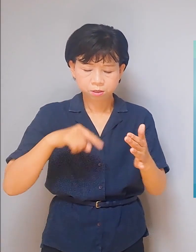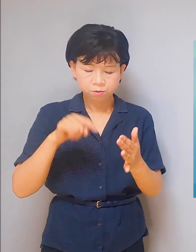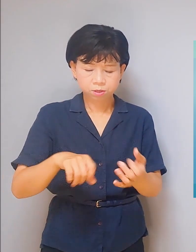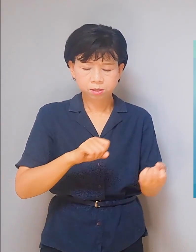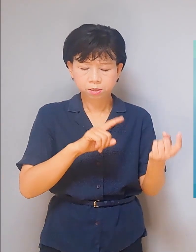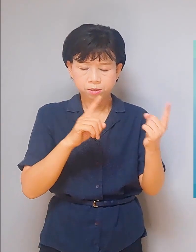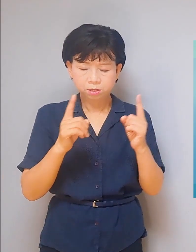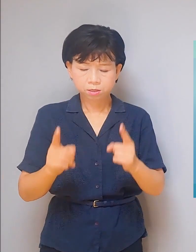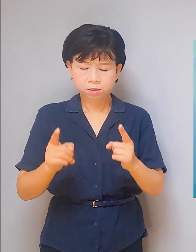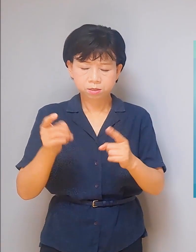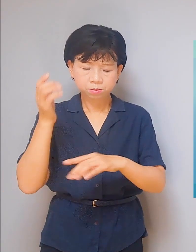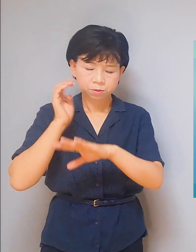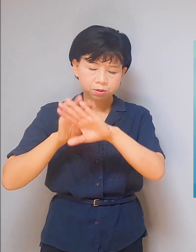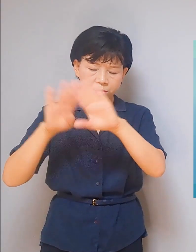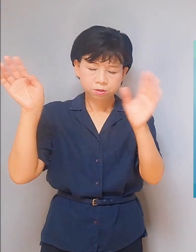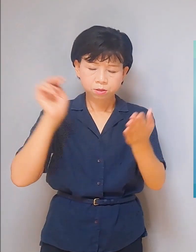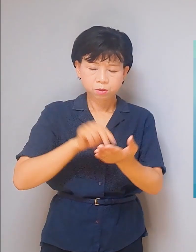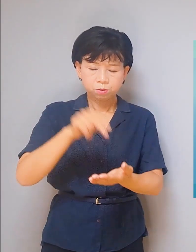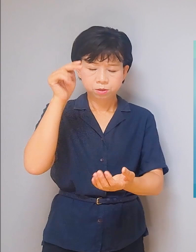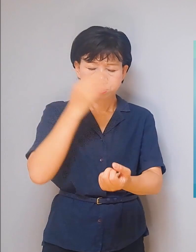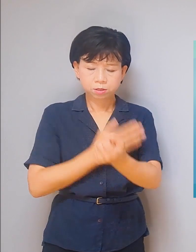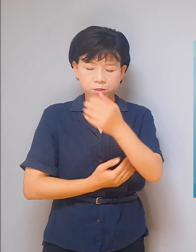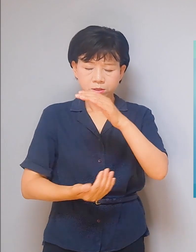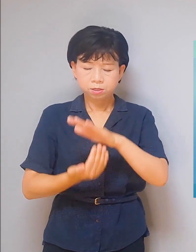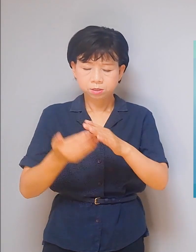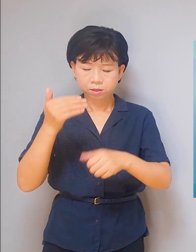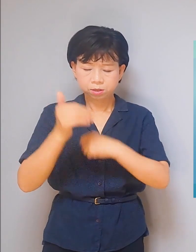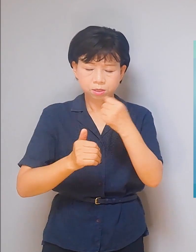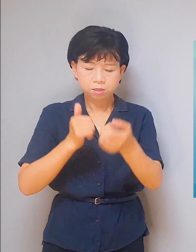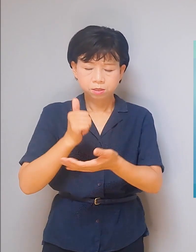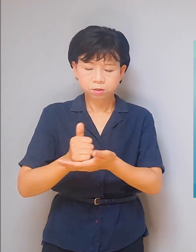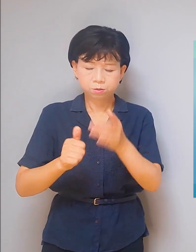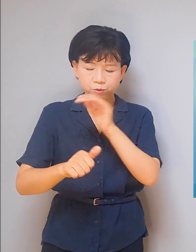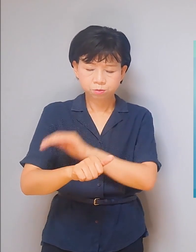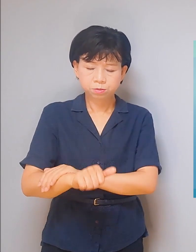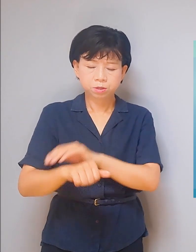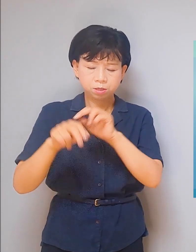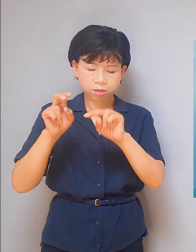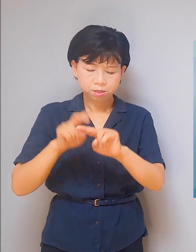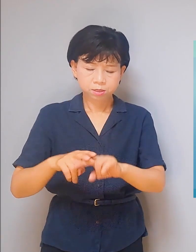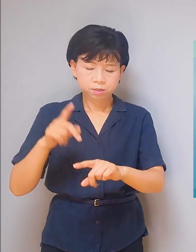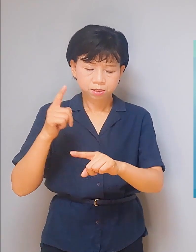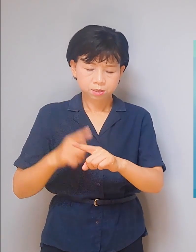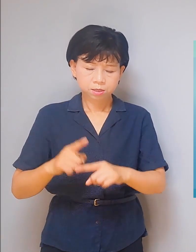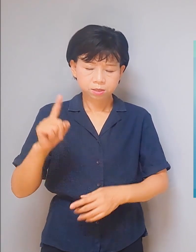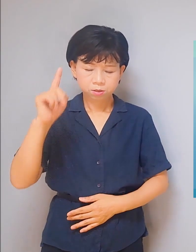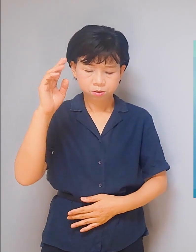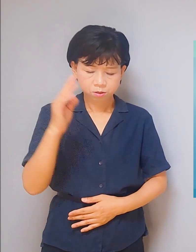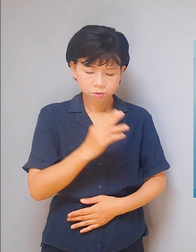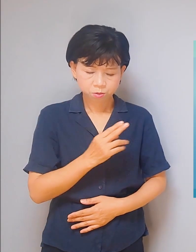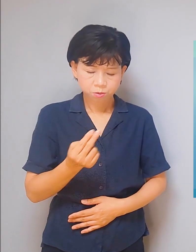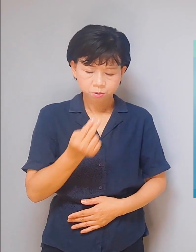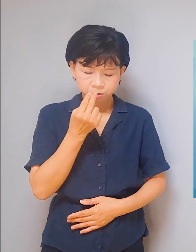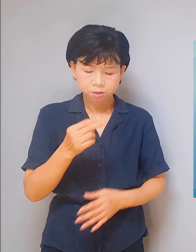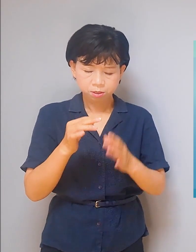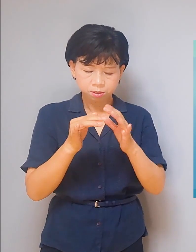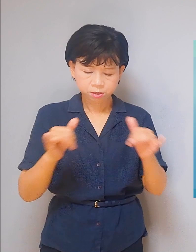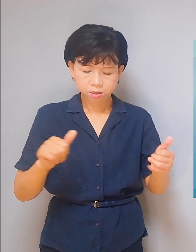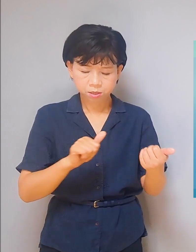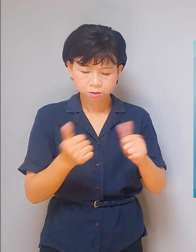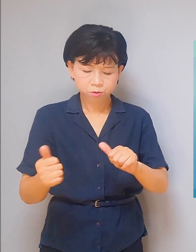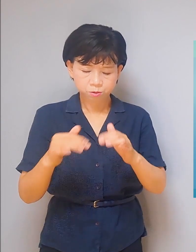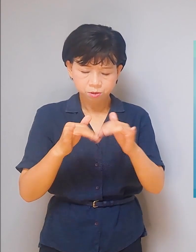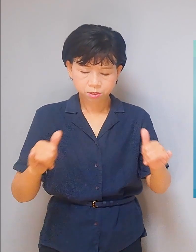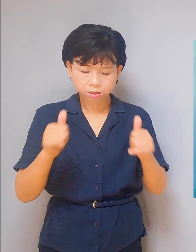다시 살아나시며 하늘에 오르사 전능하신 하나님 우편에 앉아 계시다가 저리로서 산 자와 죽은